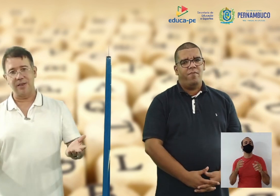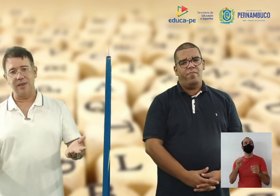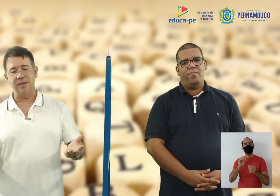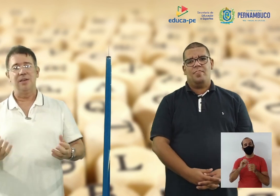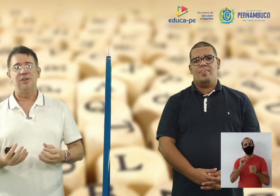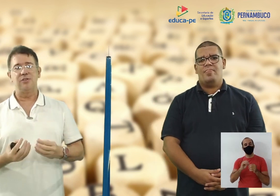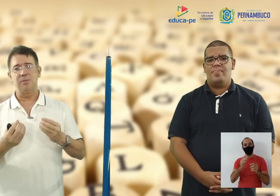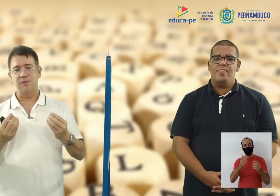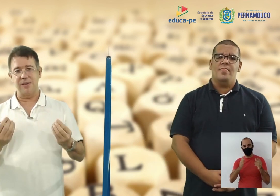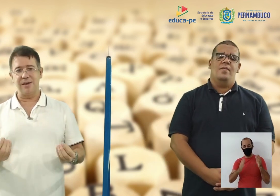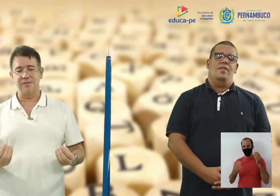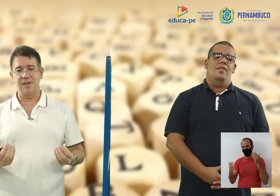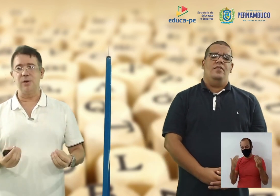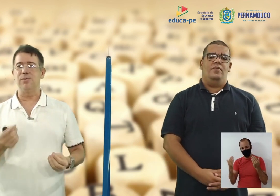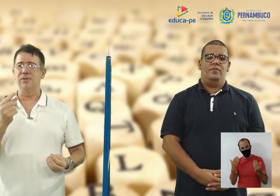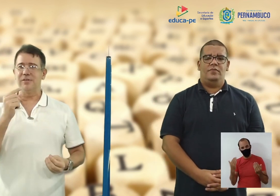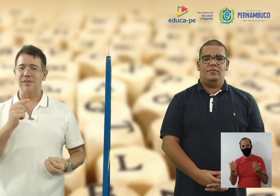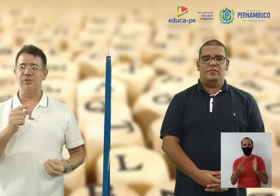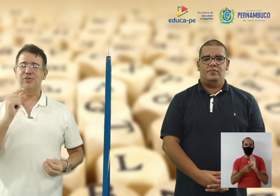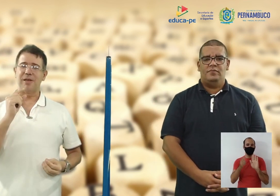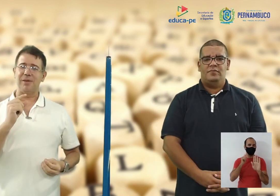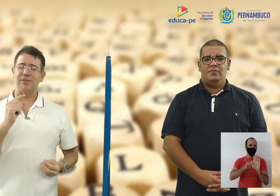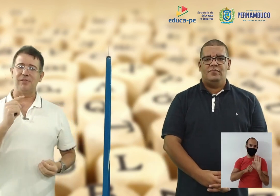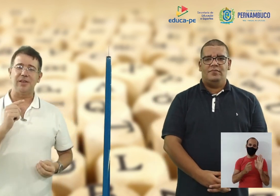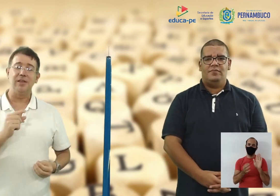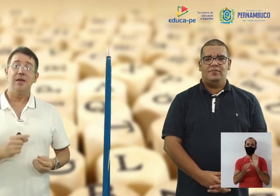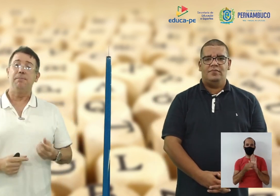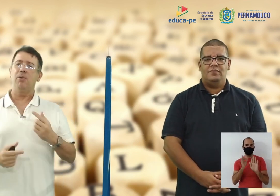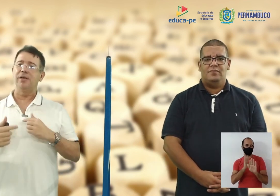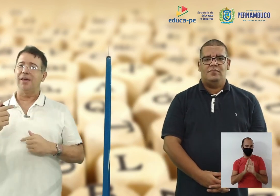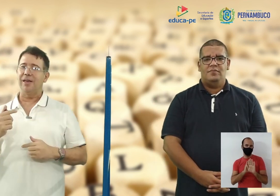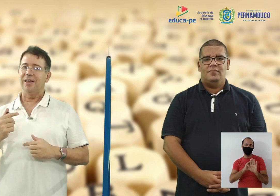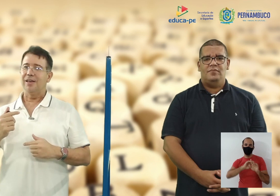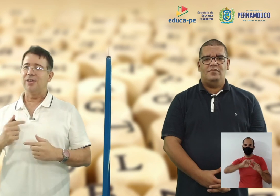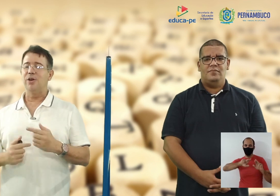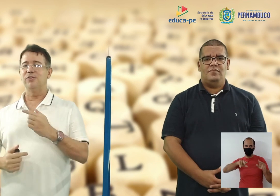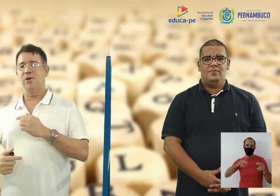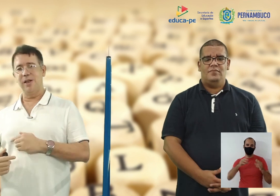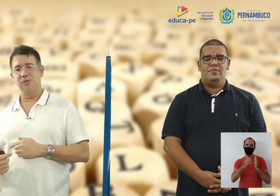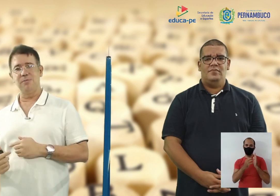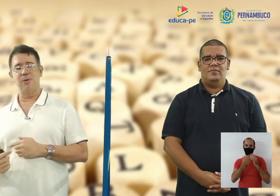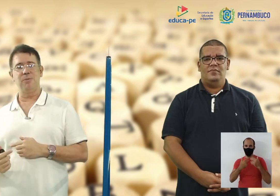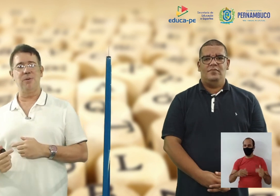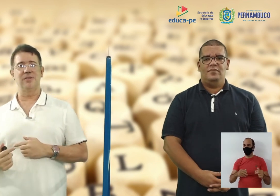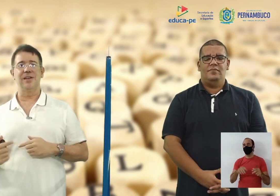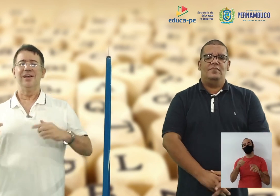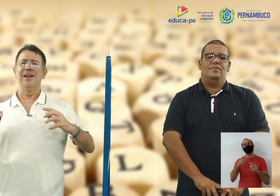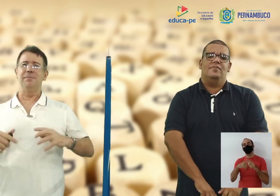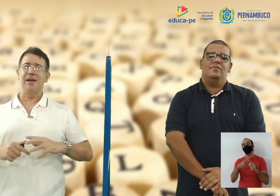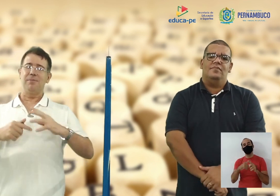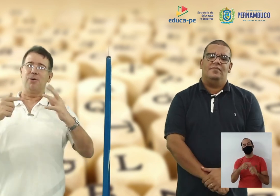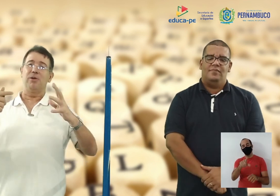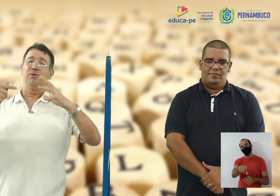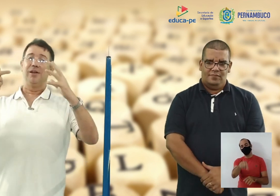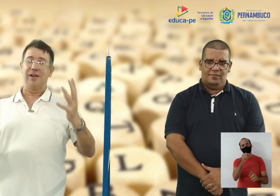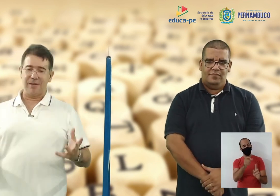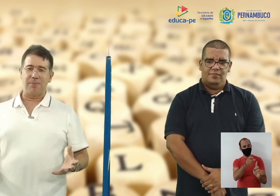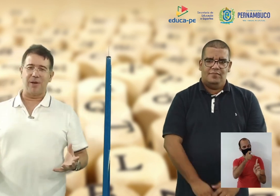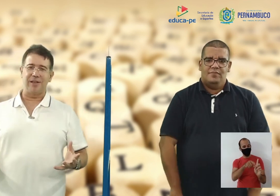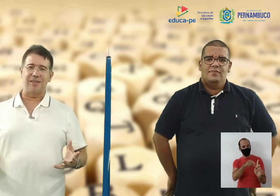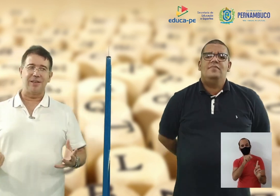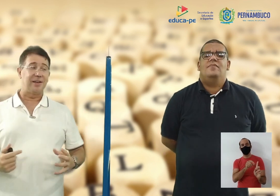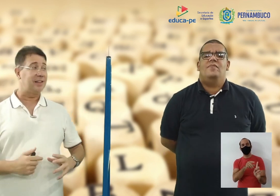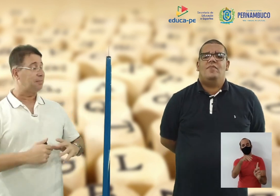agora aqui, estamos finalizando, eu vou dizer justamente o seguinte: por que nós escolhemos Mauro Mota? Lembrar que Mauro Mota é um